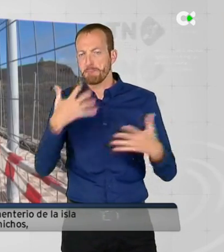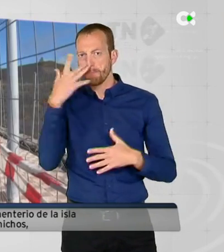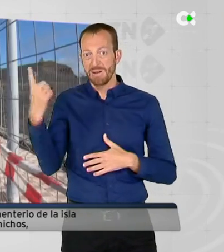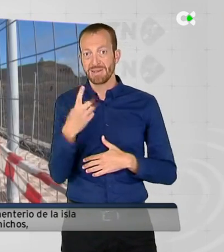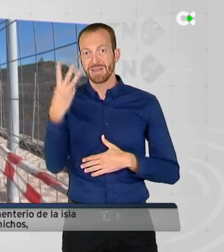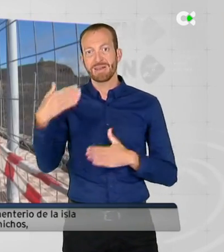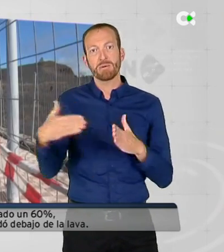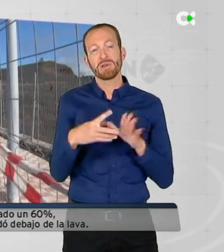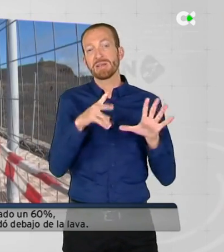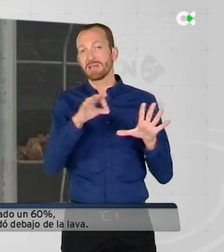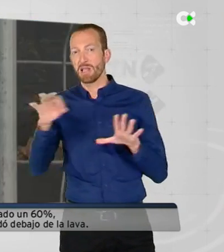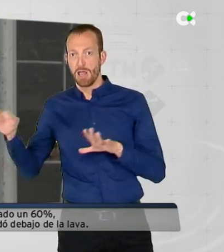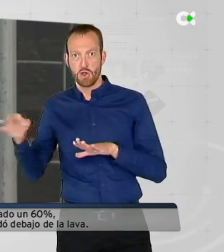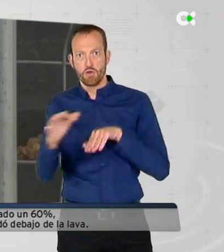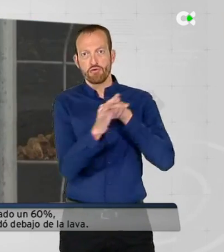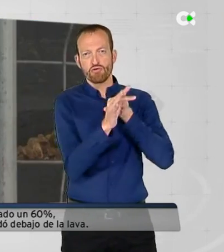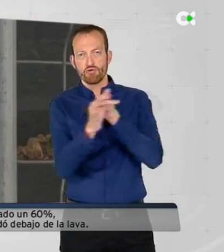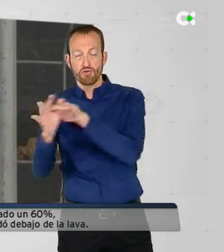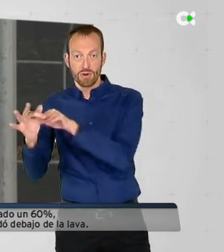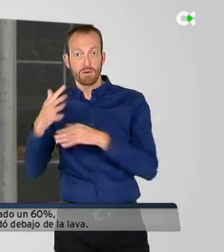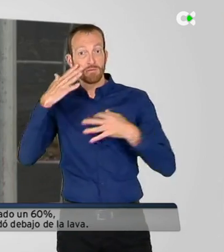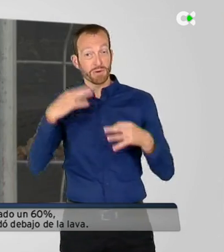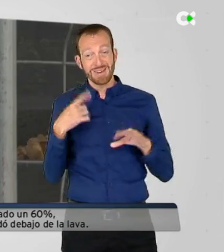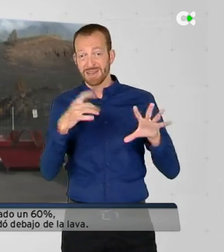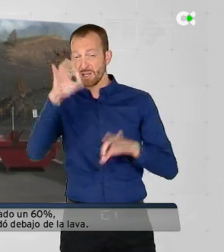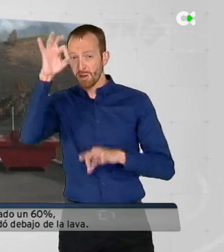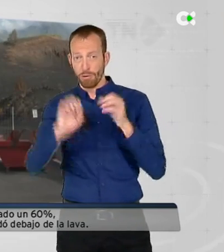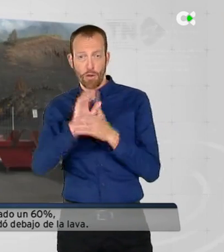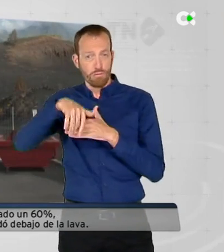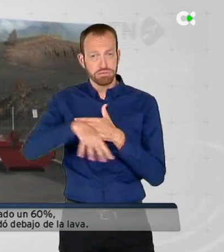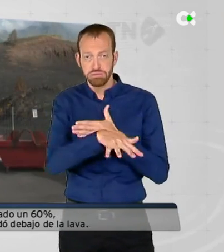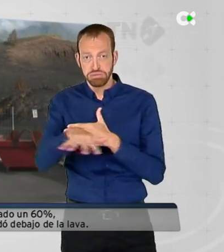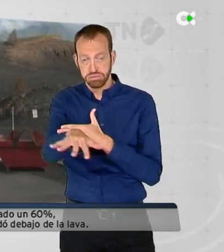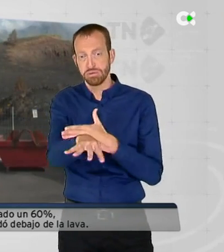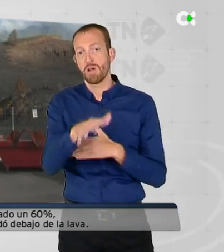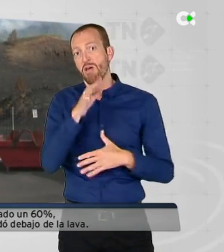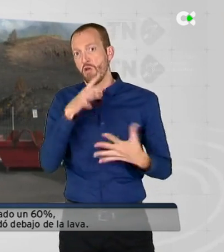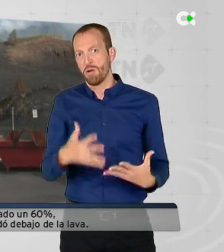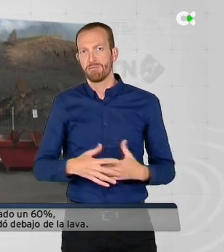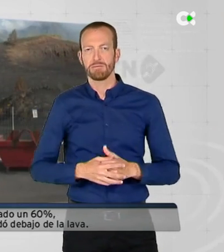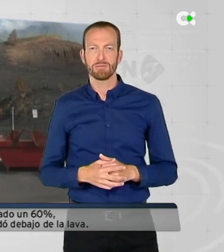.700 nichos. Se vio afectado un 60%. Gran cantidad quedó debajo de la lava.